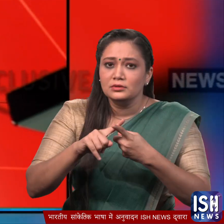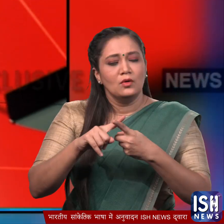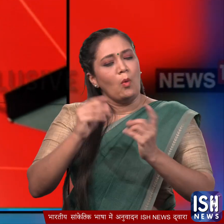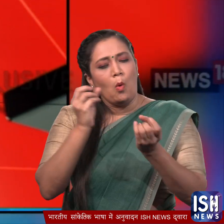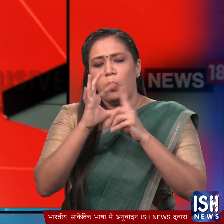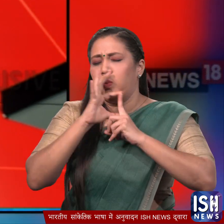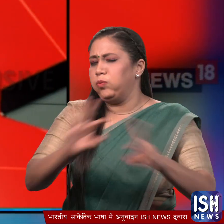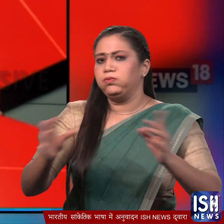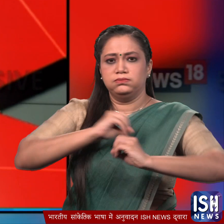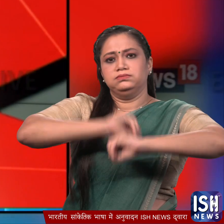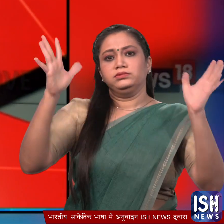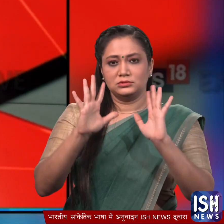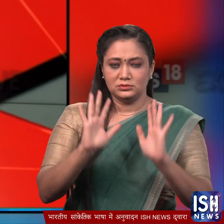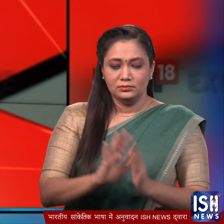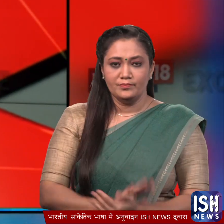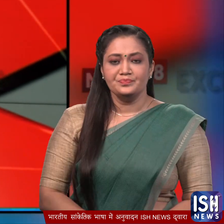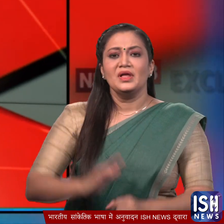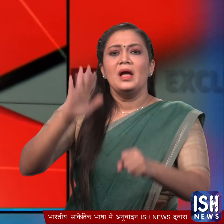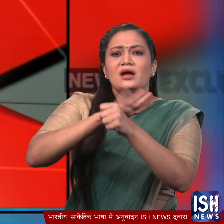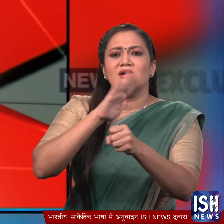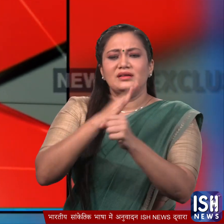देर बाद फायर ब्रिगेड की गाड़ी वहां पहुंच गई।